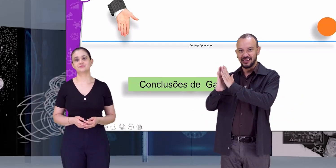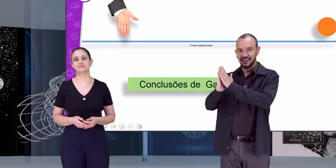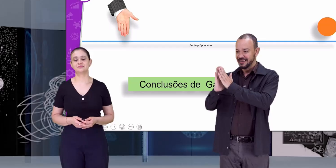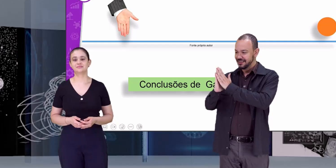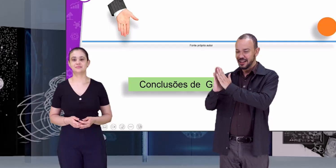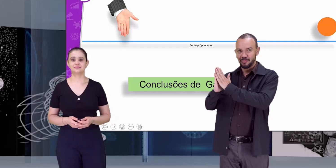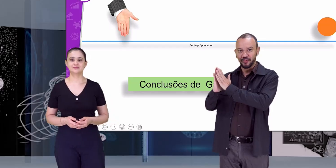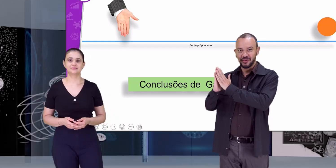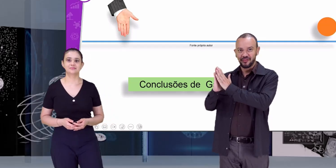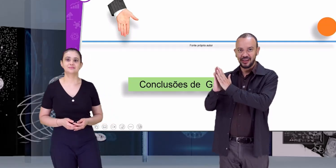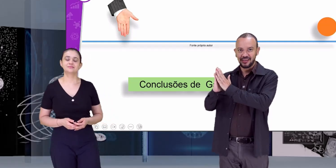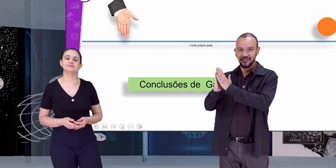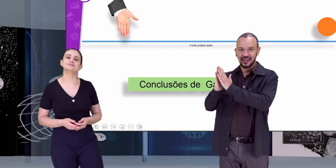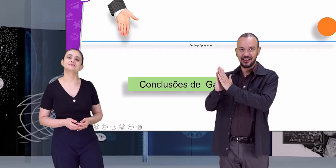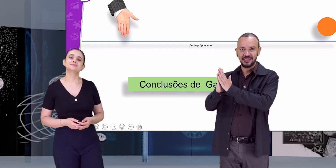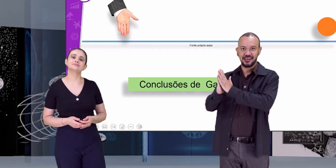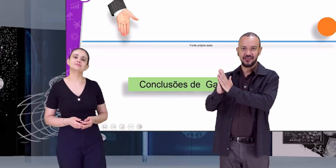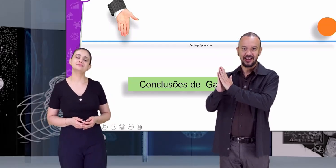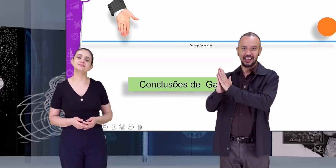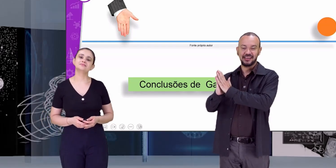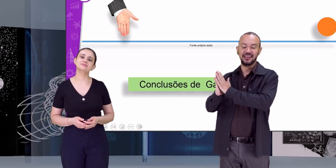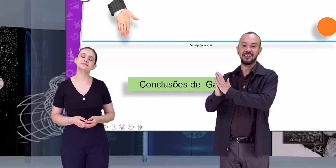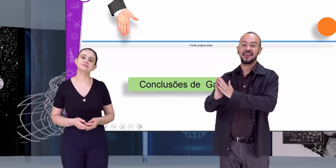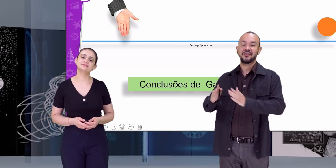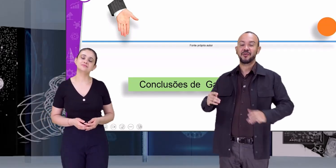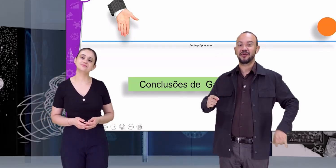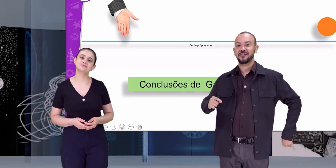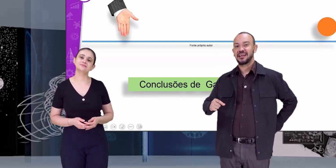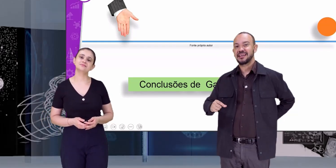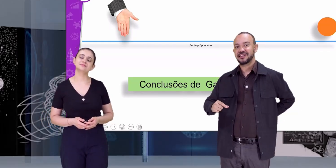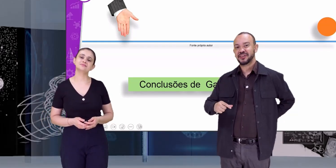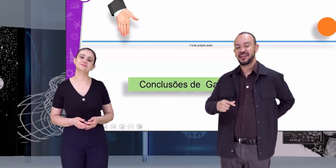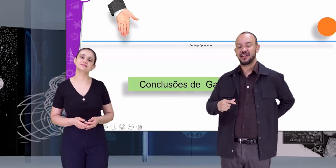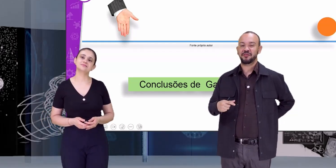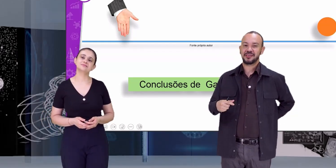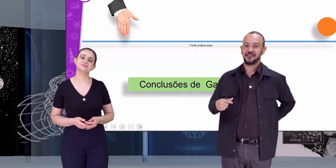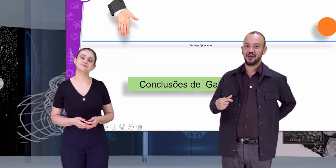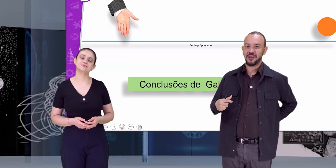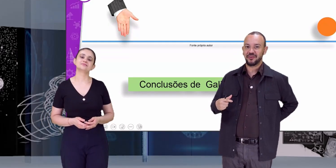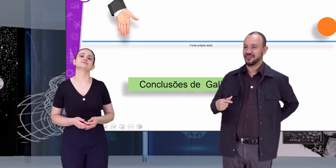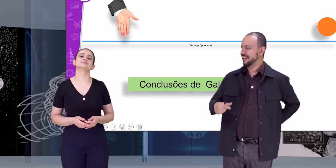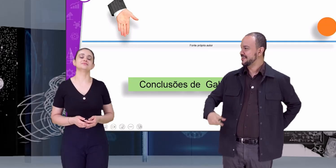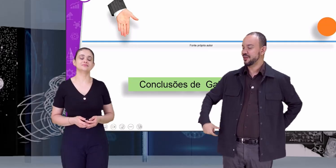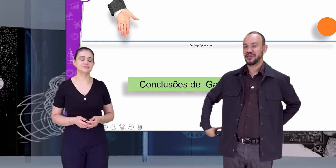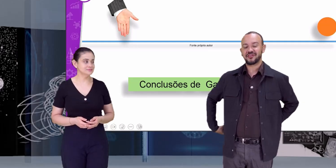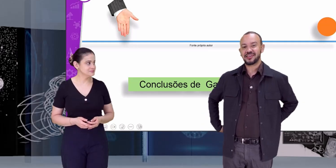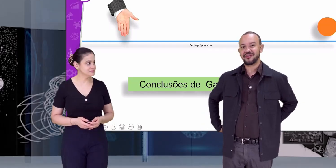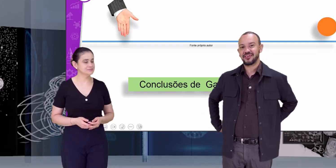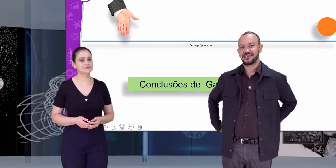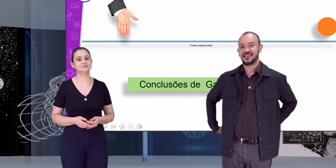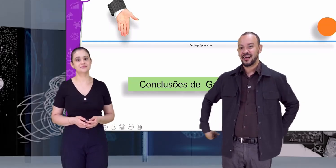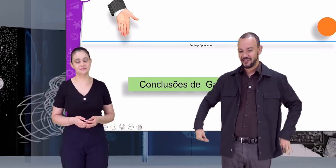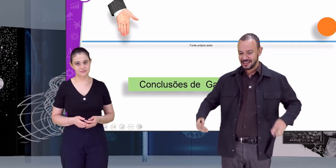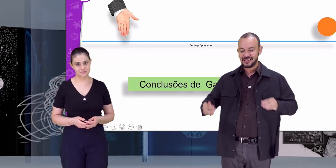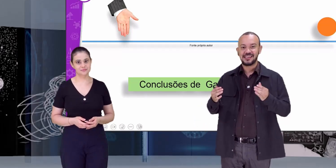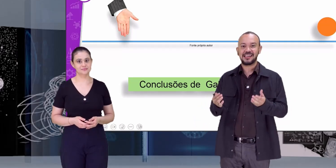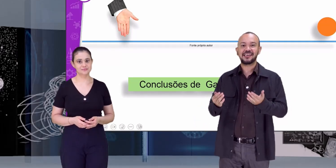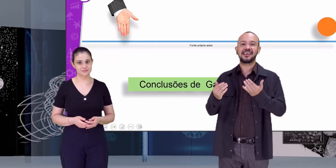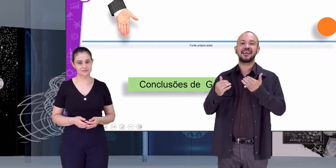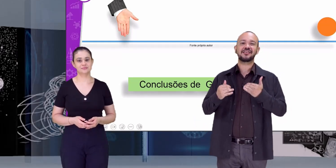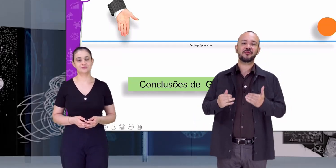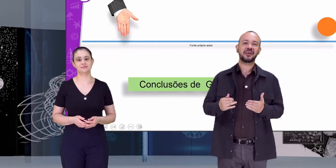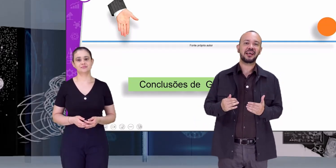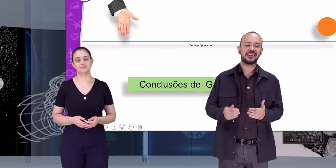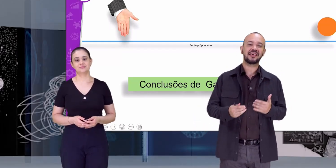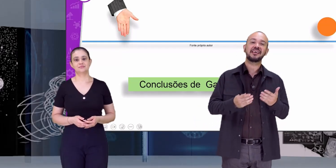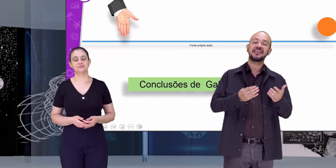parte, né? Em apoio com a cadeira, com a carteira. Bom, existe aí a força normal, né? Sobre as suas costas. Você está